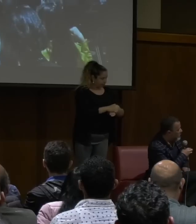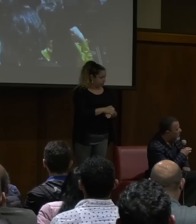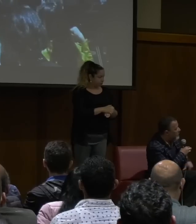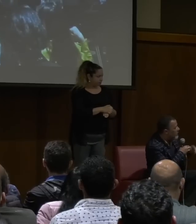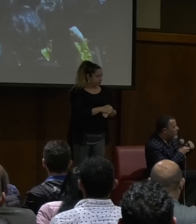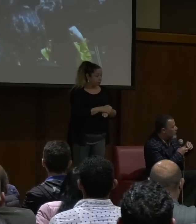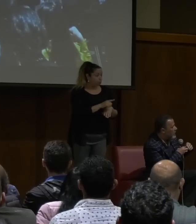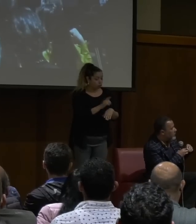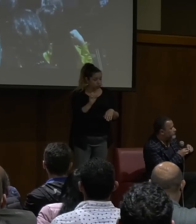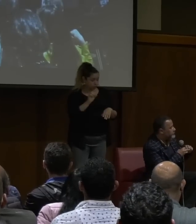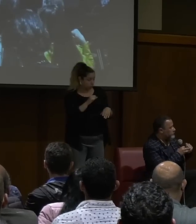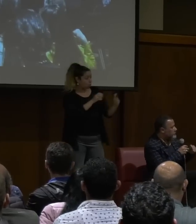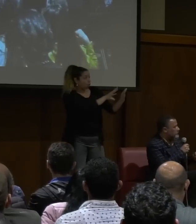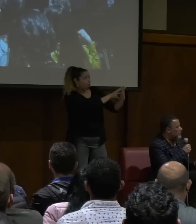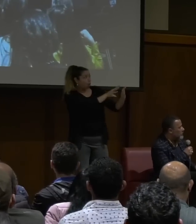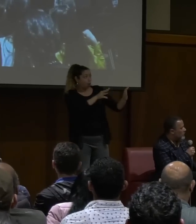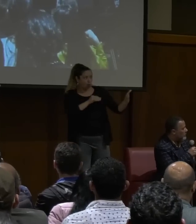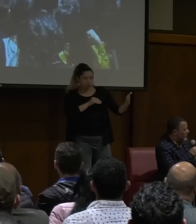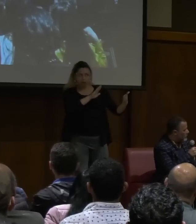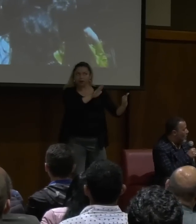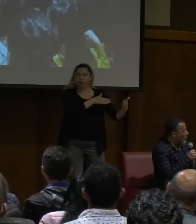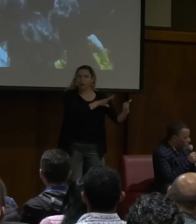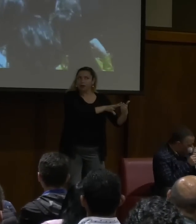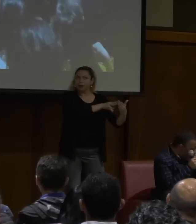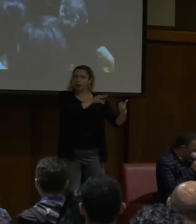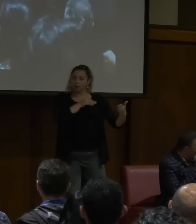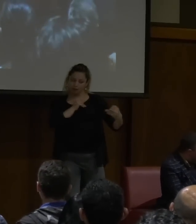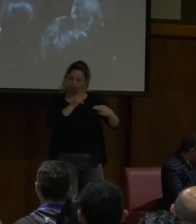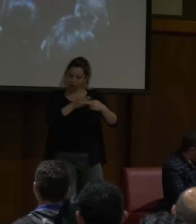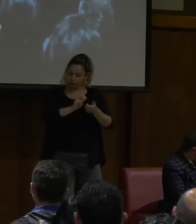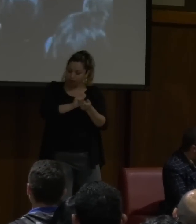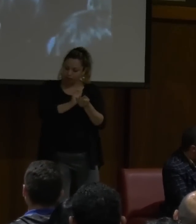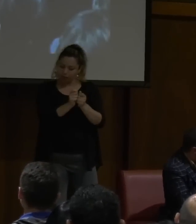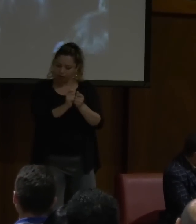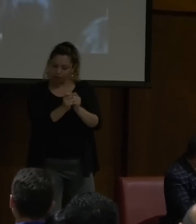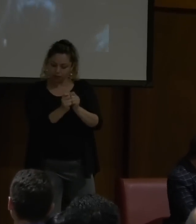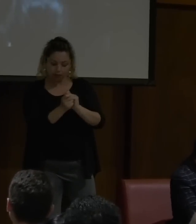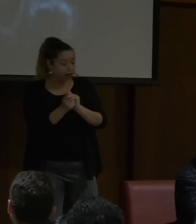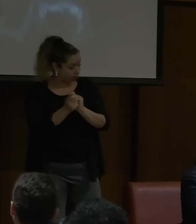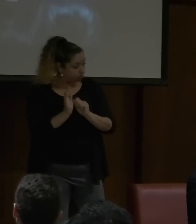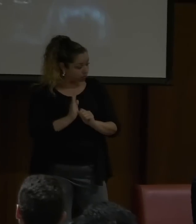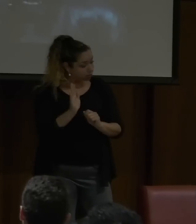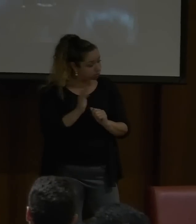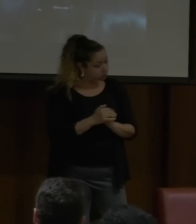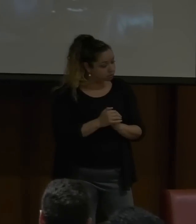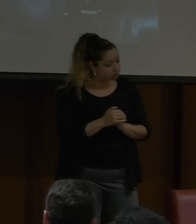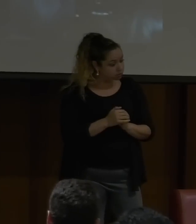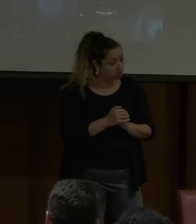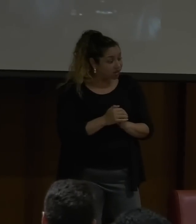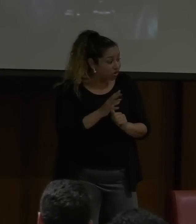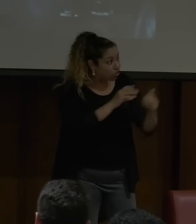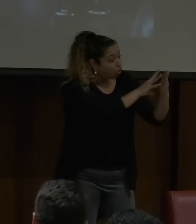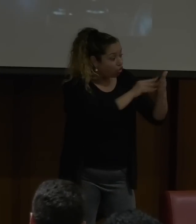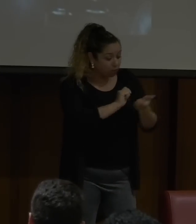esas melodías y le pone una letra, y a través de lo que él pudo hacer por nuestra música, se hubieran perdido.